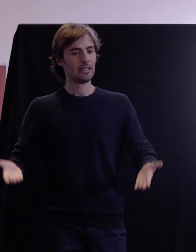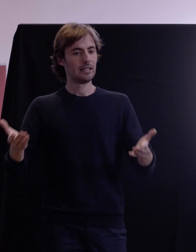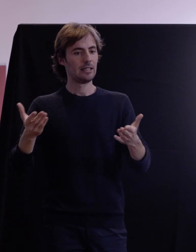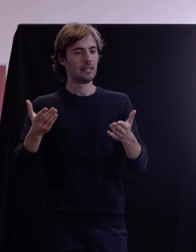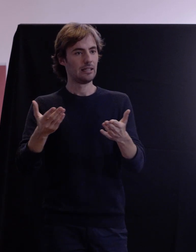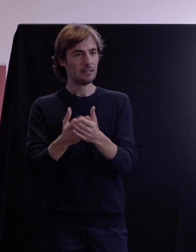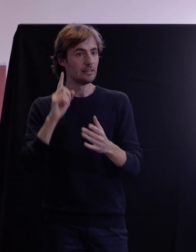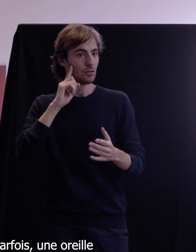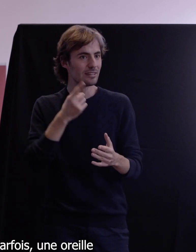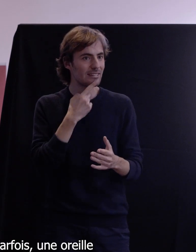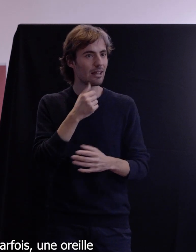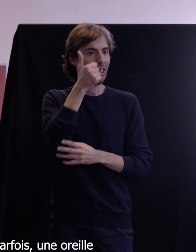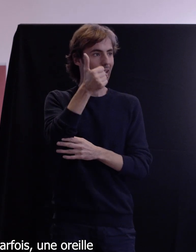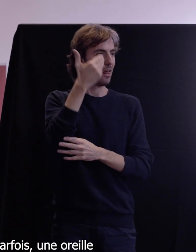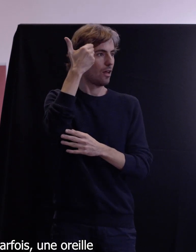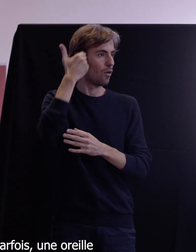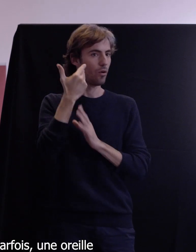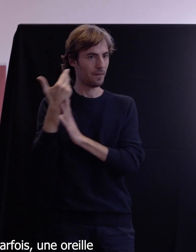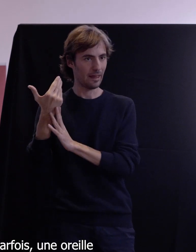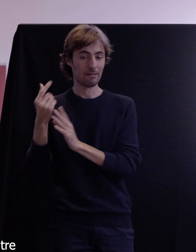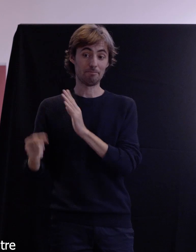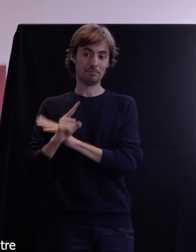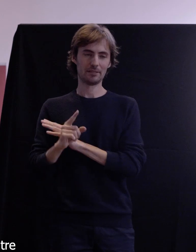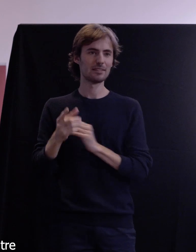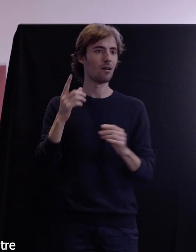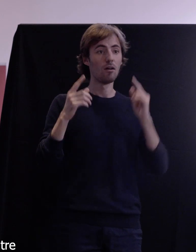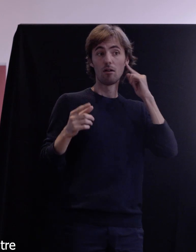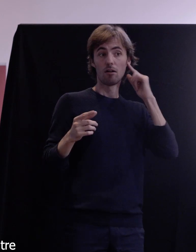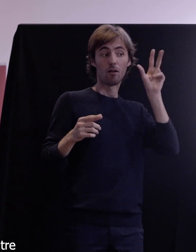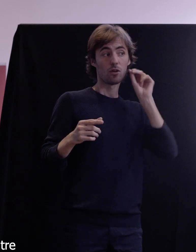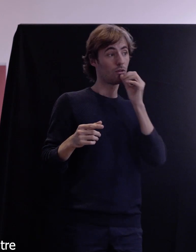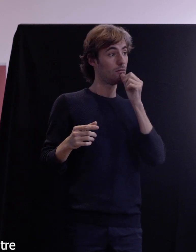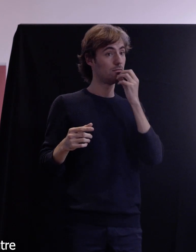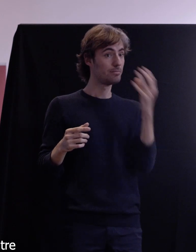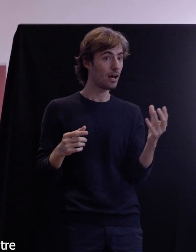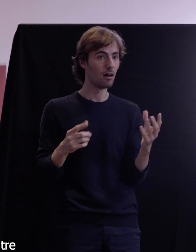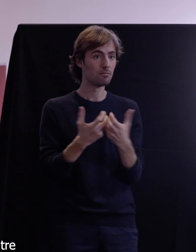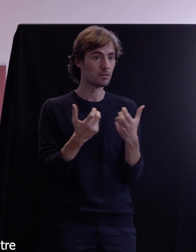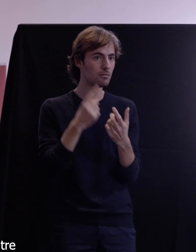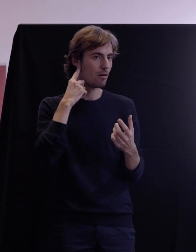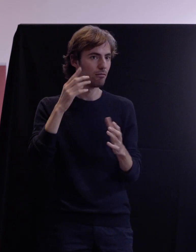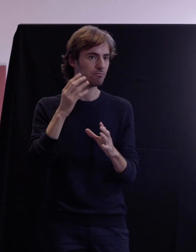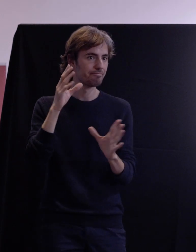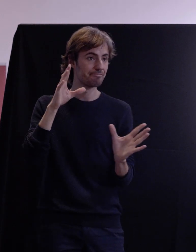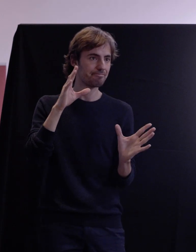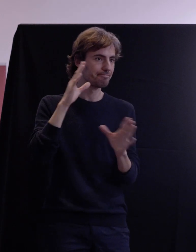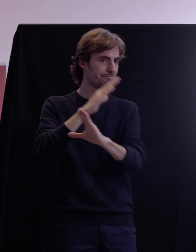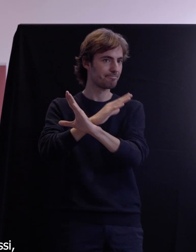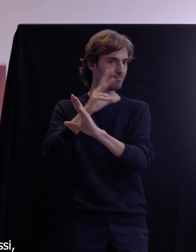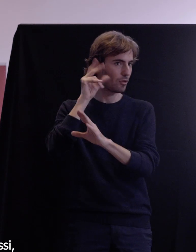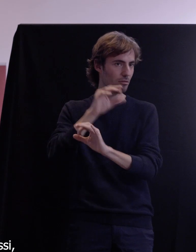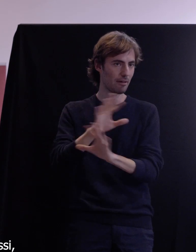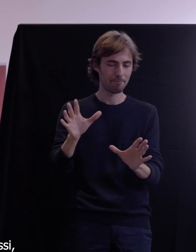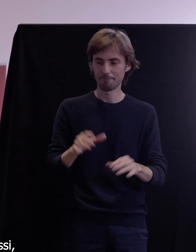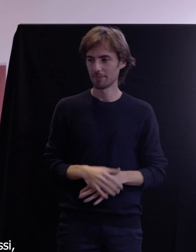unilatérales, ce qui peut arriver parfois, une oreille qui entend bien et l'autre oreille qui n'entend pas du tout.